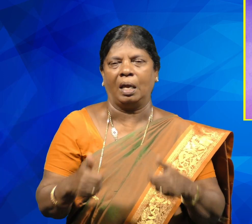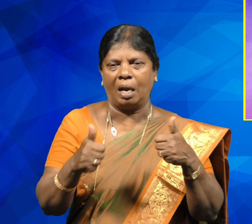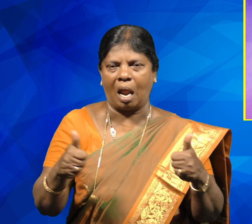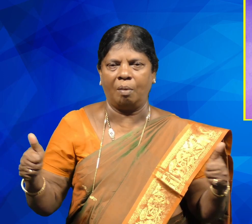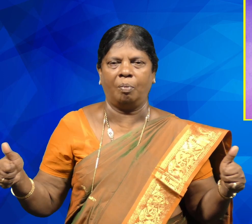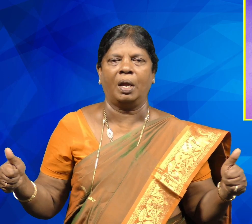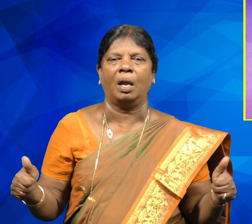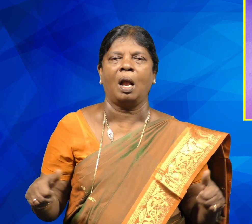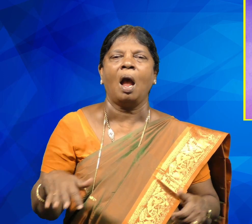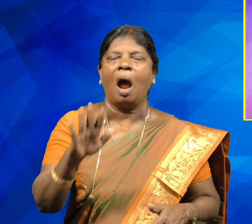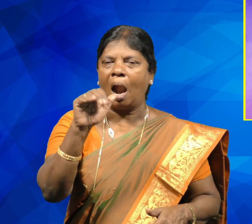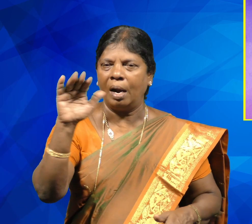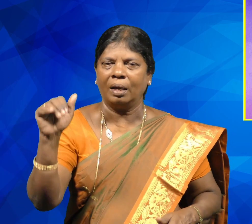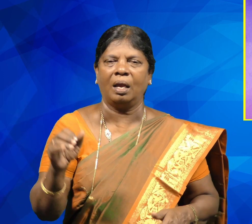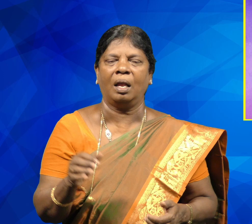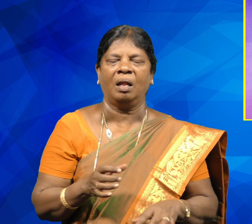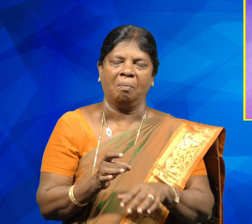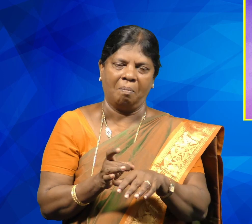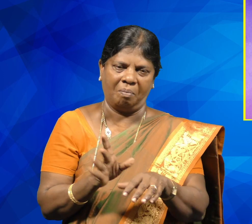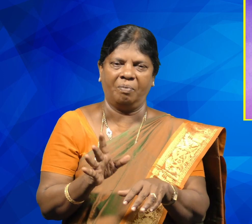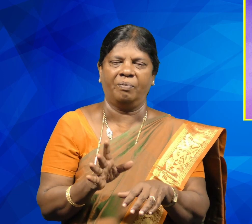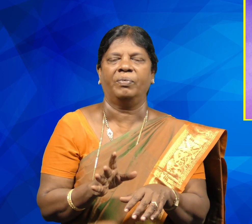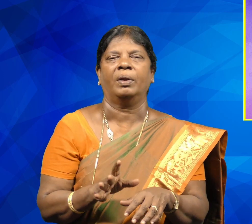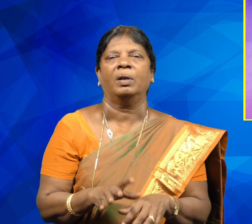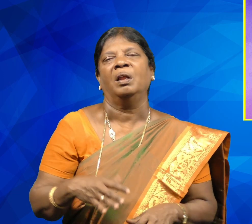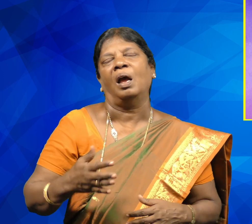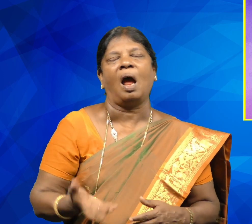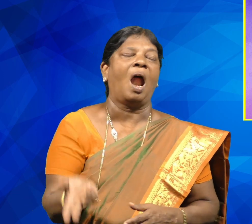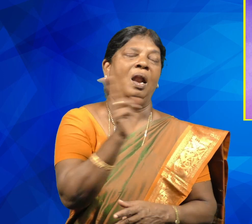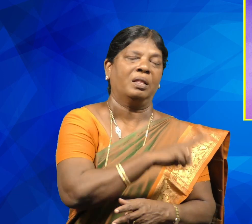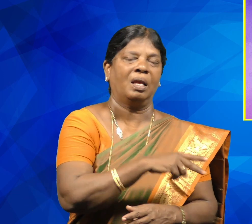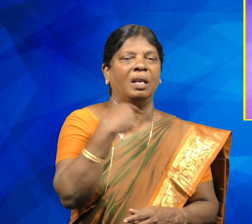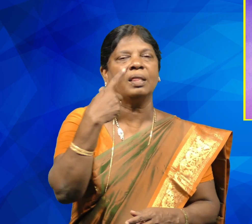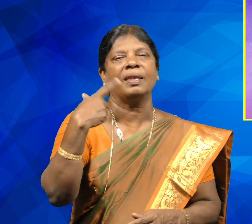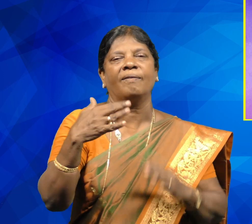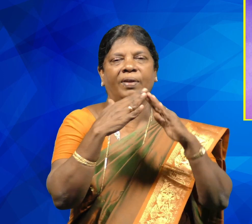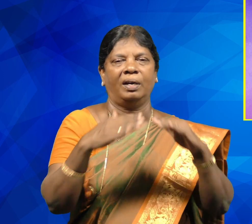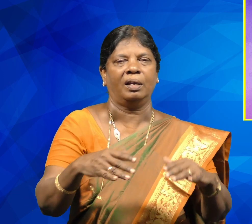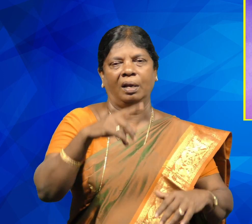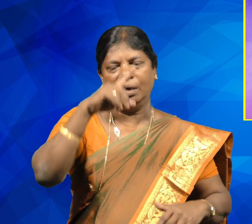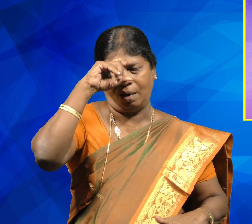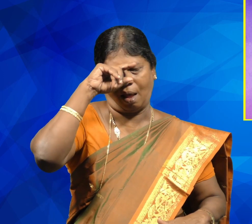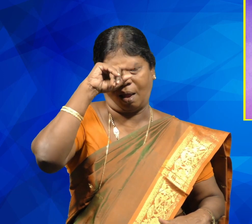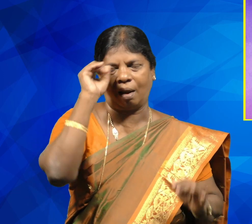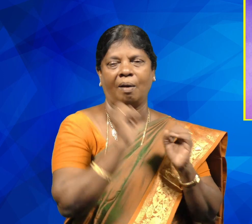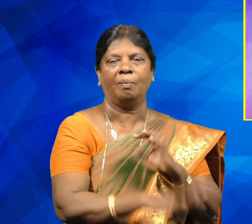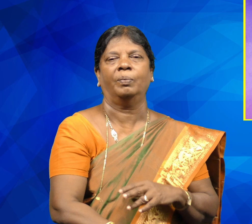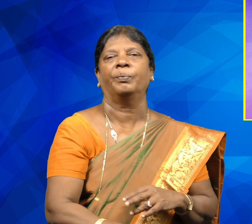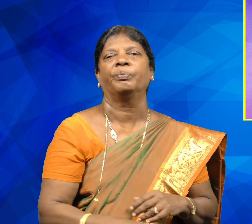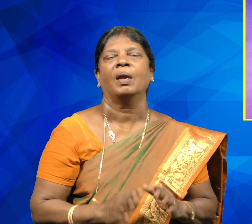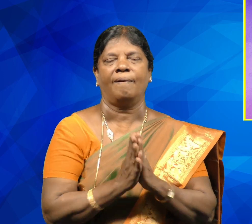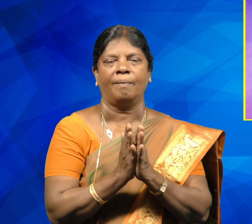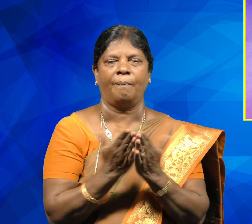இந்த நன்மையான அழைப்பை ஏற்க ஒருவர் மறுத்தால் இன்னொரு நித்திய வீடு இருக்கிறது. அந்த நித்திய